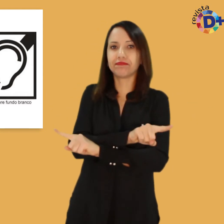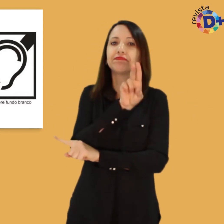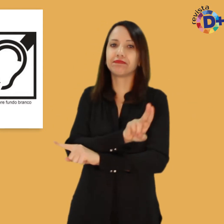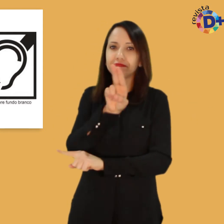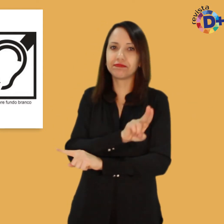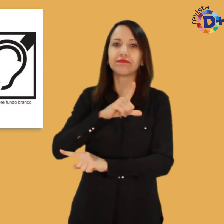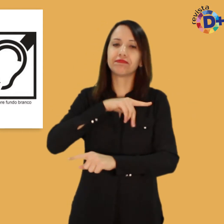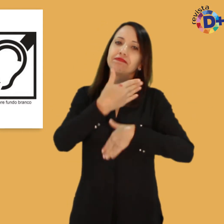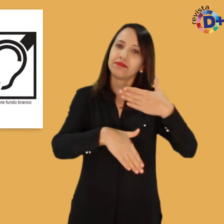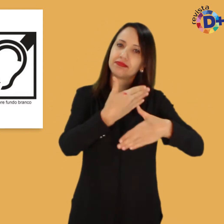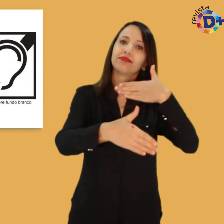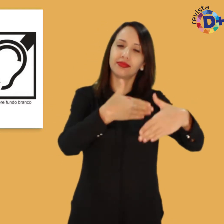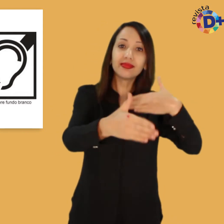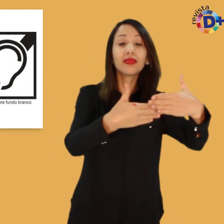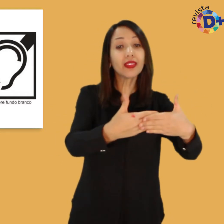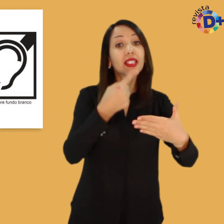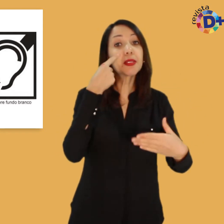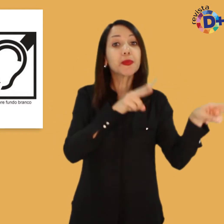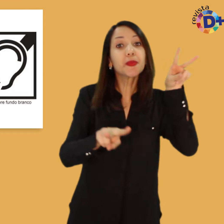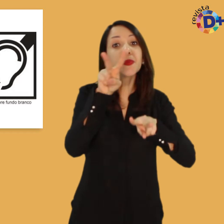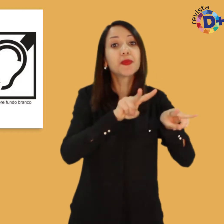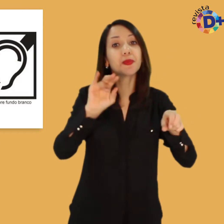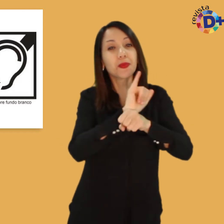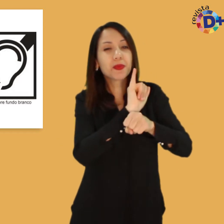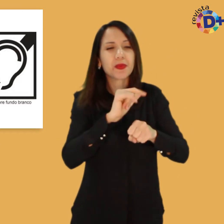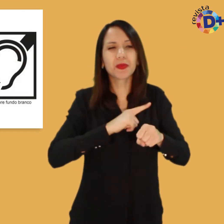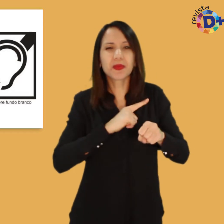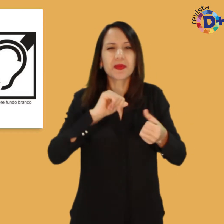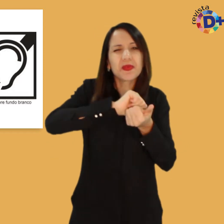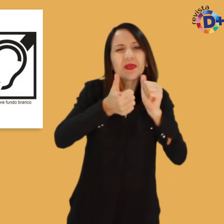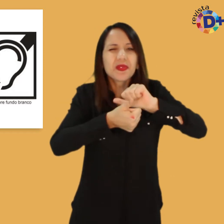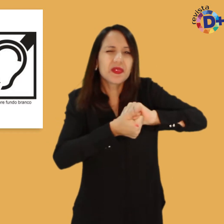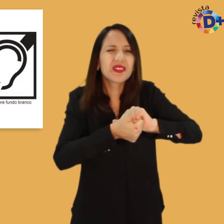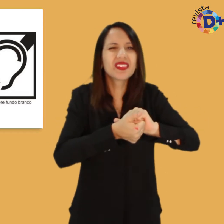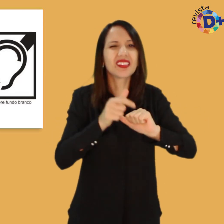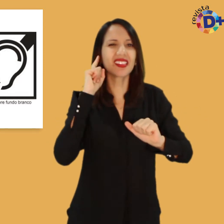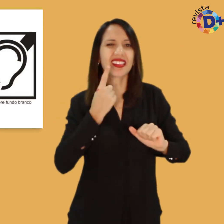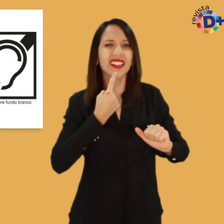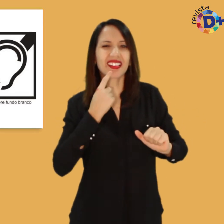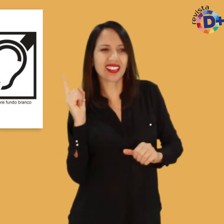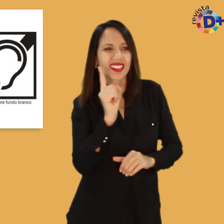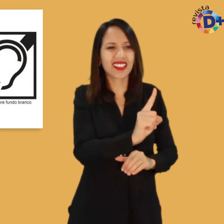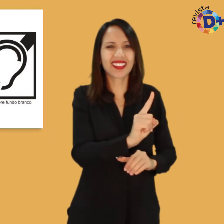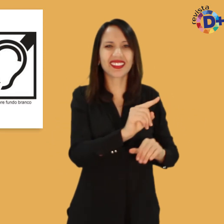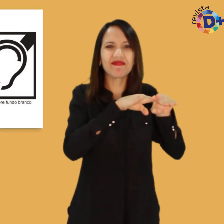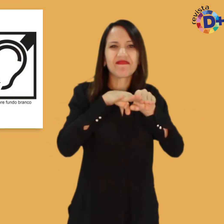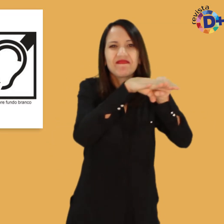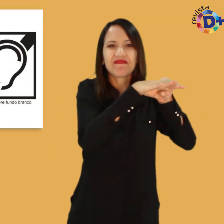de procedimentos que visam a ajustar os surdos aos padrões linguísticos mais aceitos e valorizados